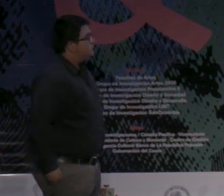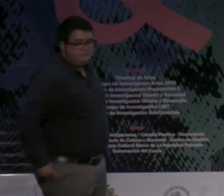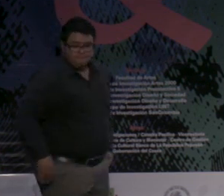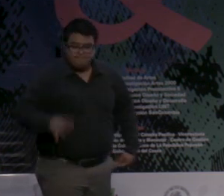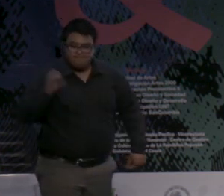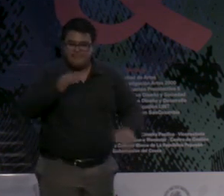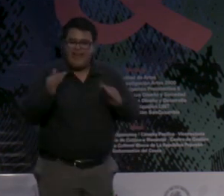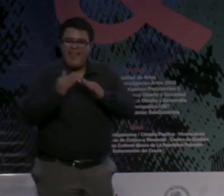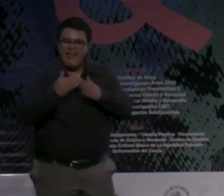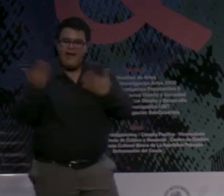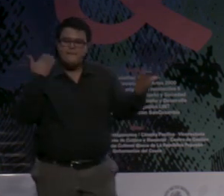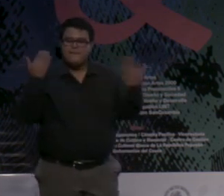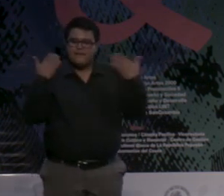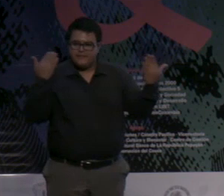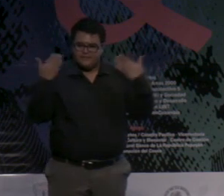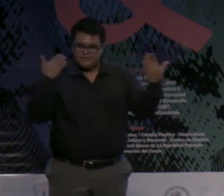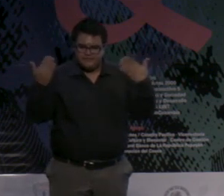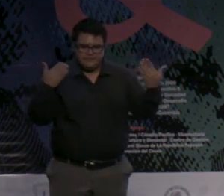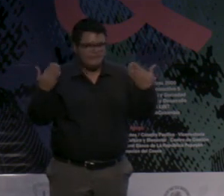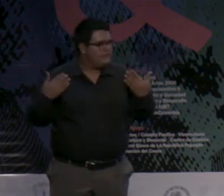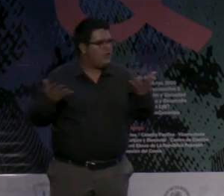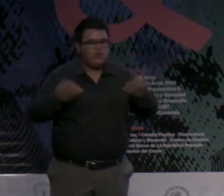Es una casa campesina en Tibasosa, Boyacá.